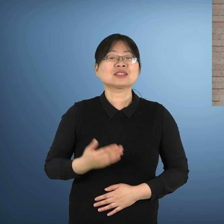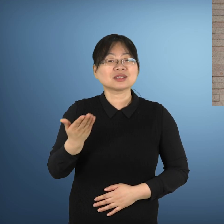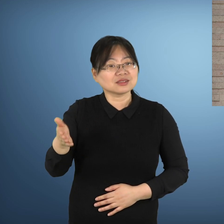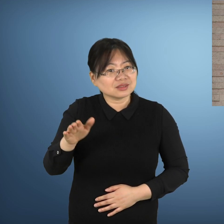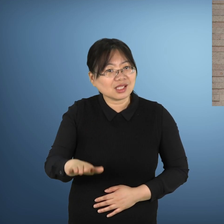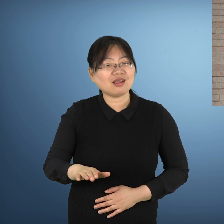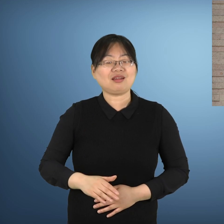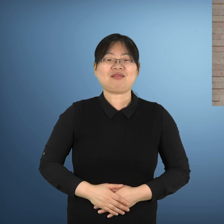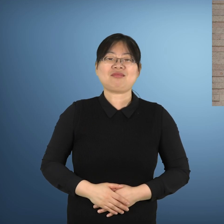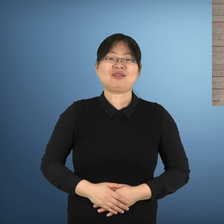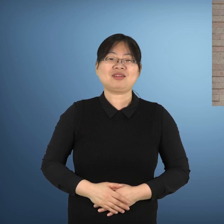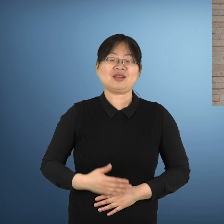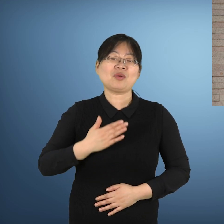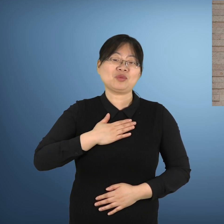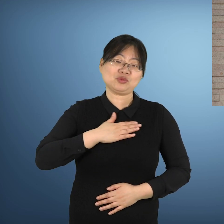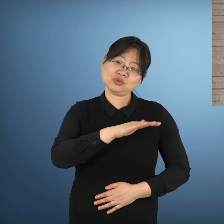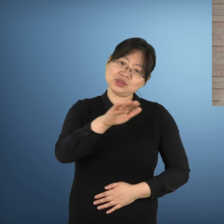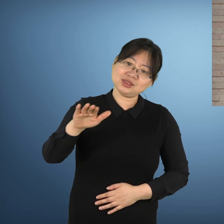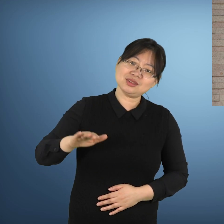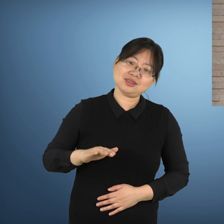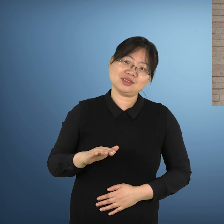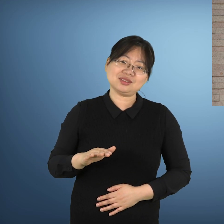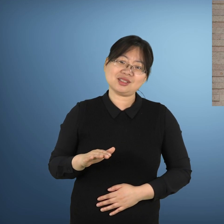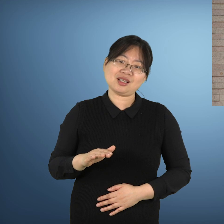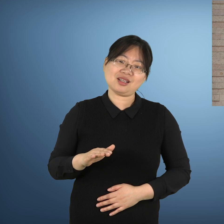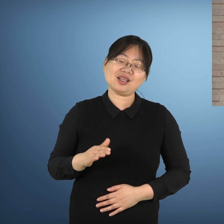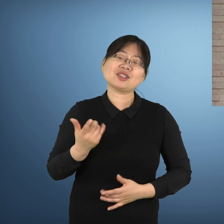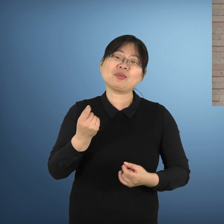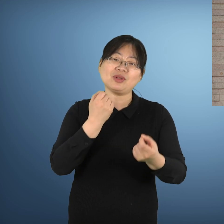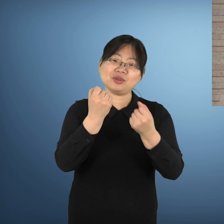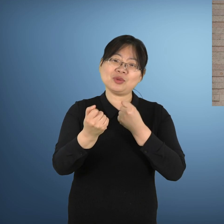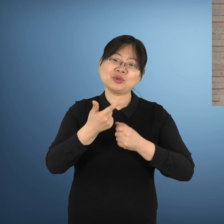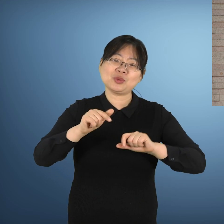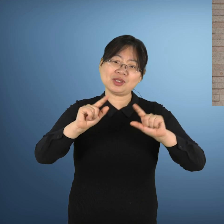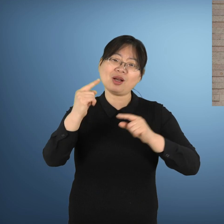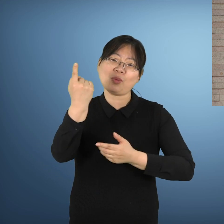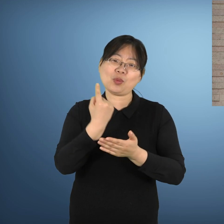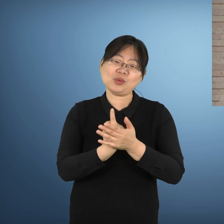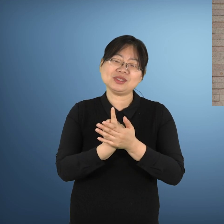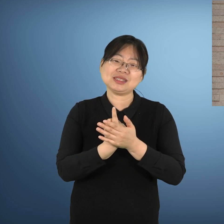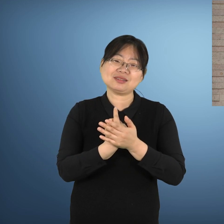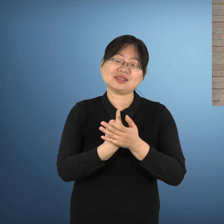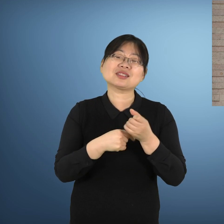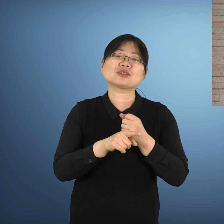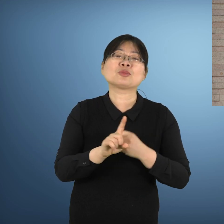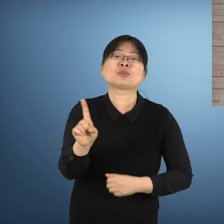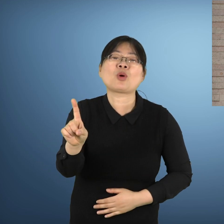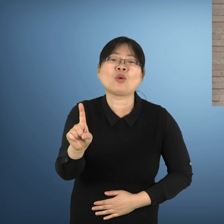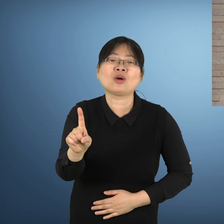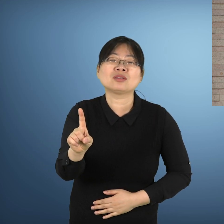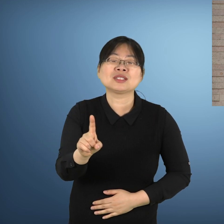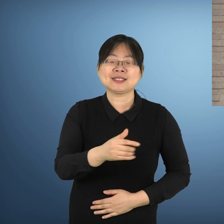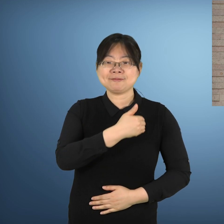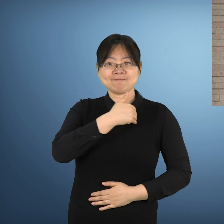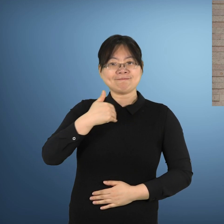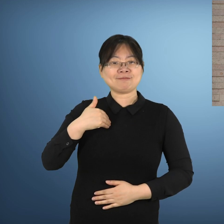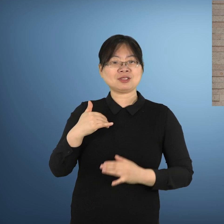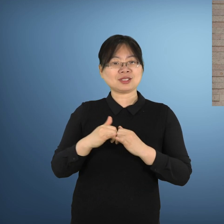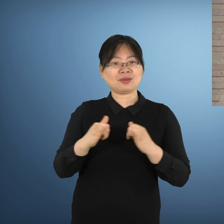그런데 우리가 올 수 있는 근거가 뭐죠? 떳떳해서 오나요? 그런 사랑은